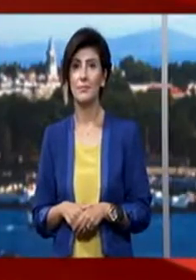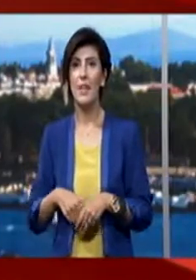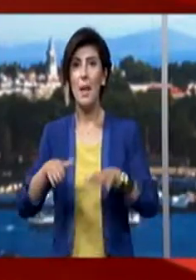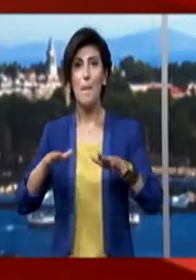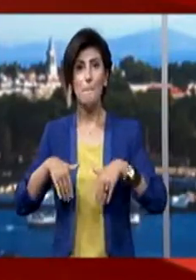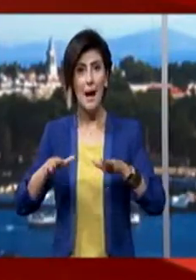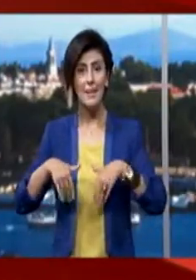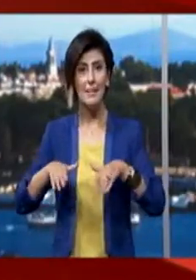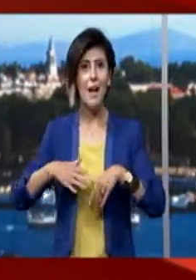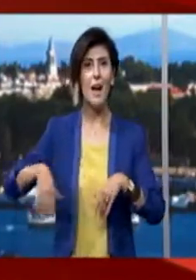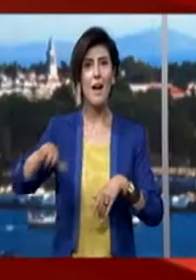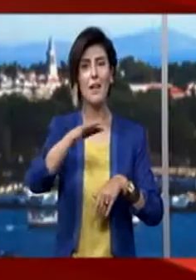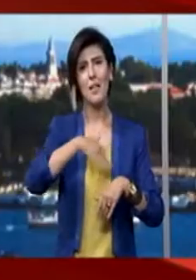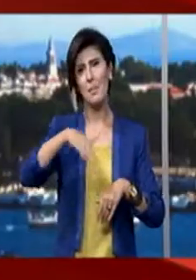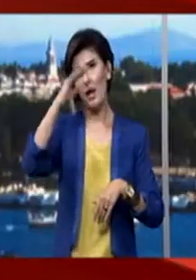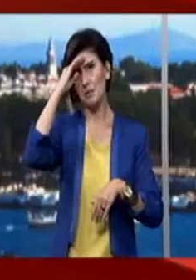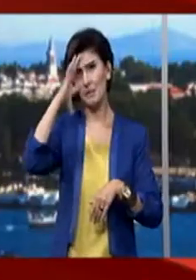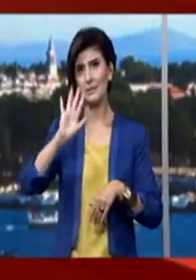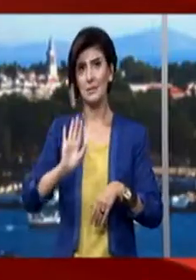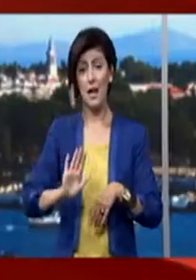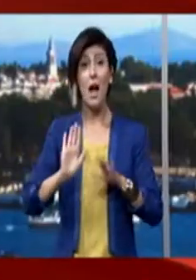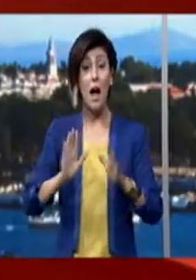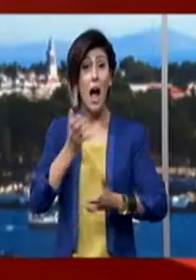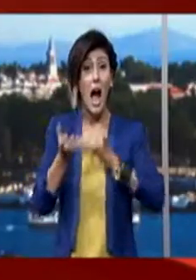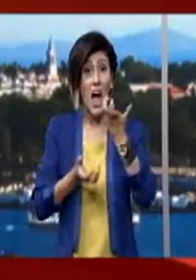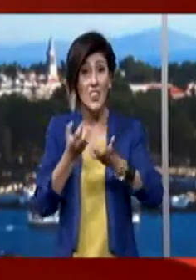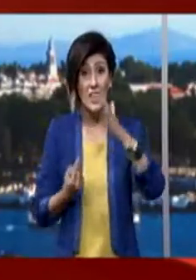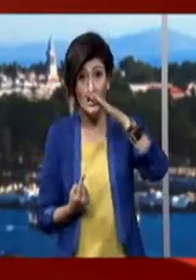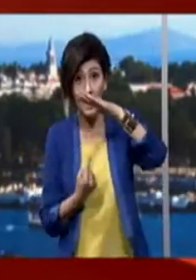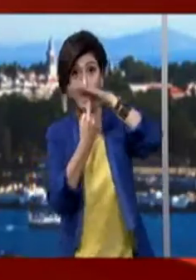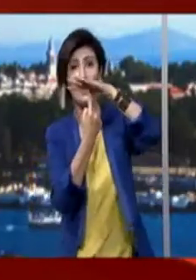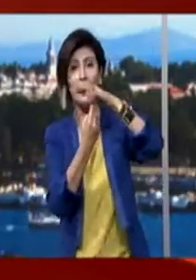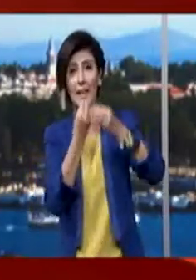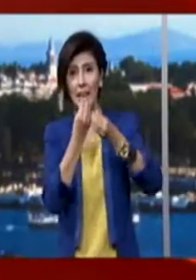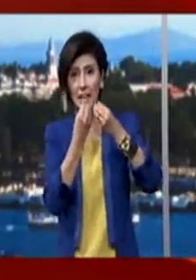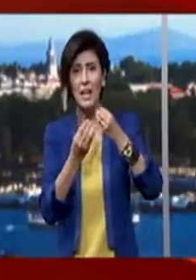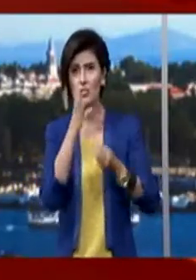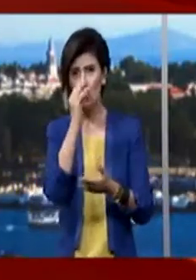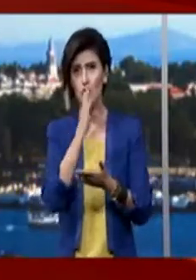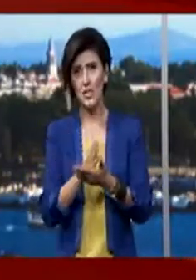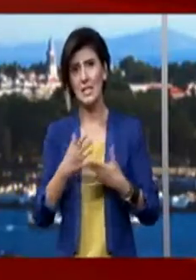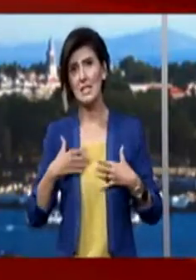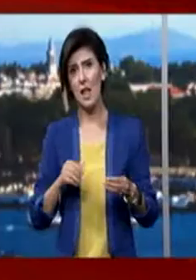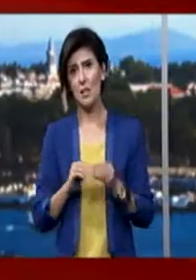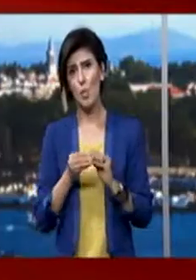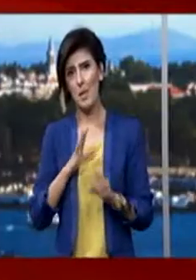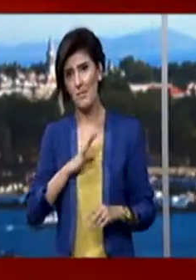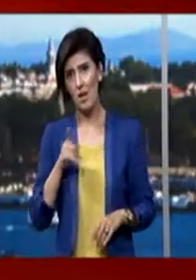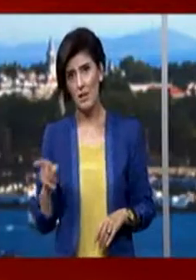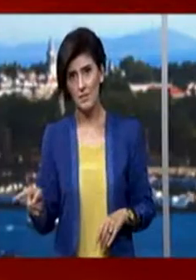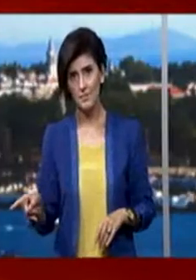Mangal piknikçilerin vazgeçilmezi. Ancak ateşle direkt temas eden yiyecekler ciddi sağlık sorunlarına yol